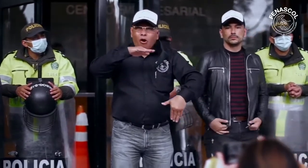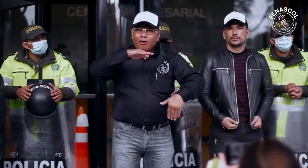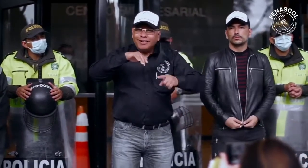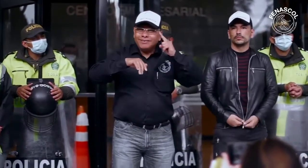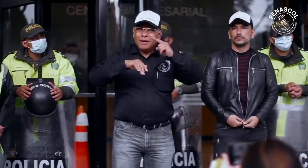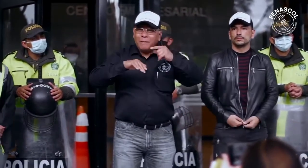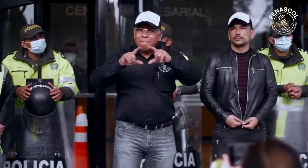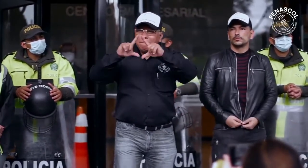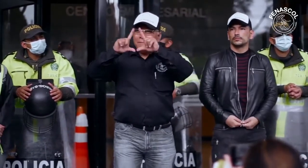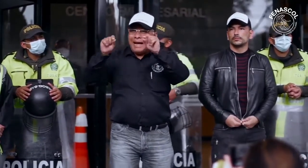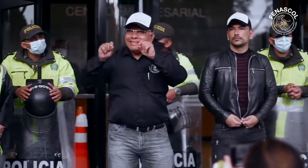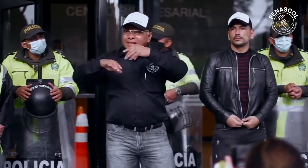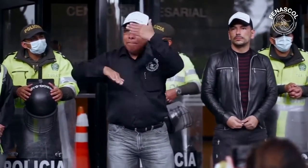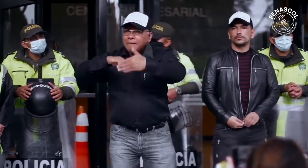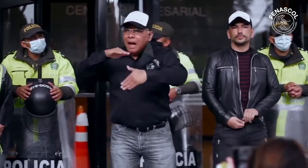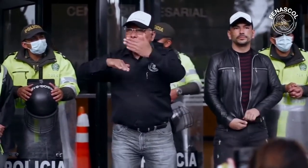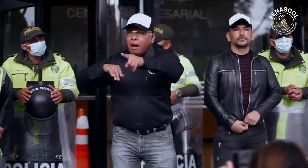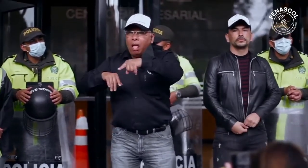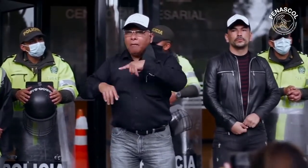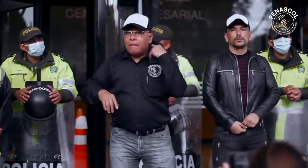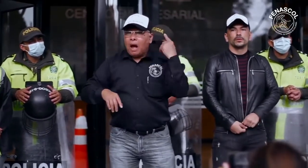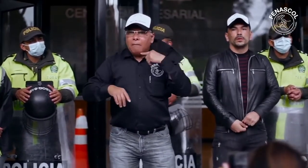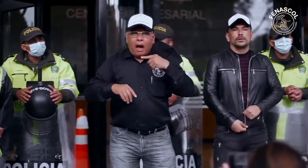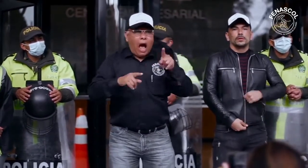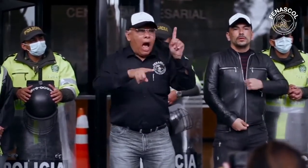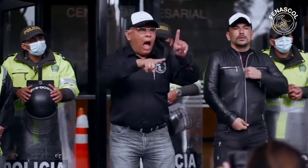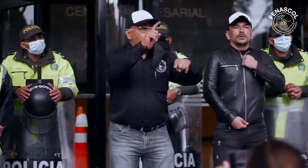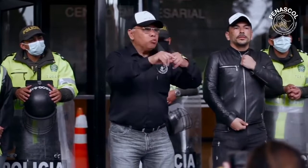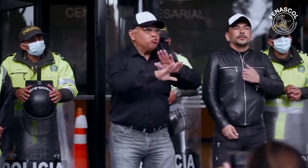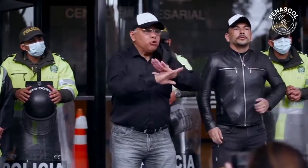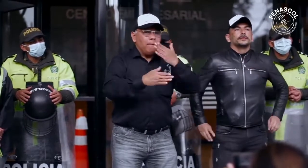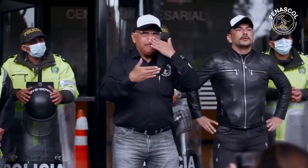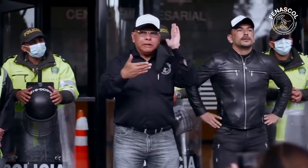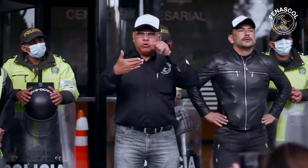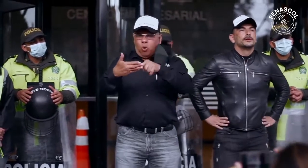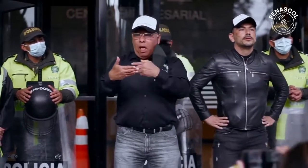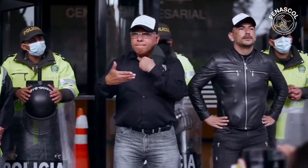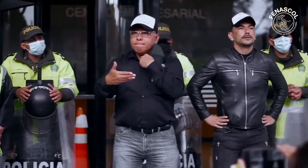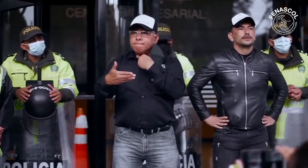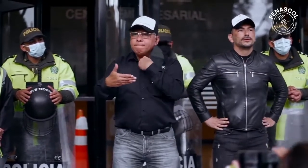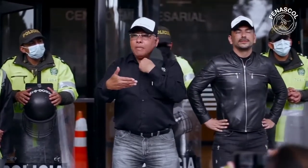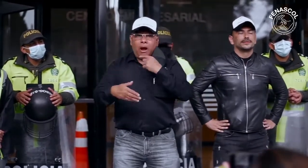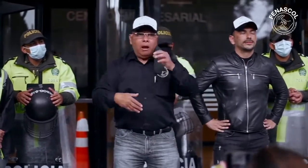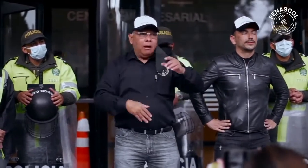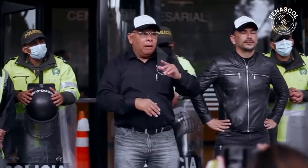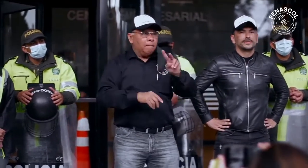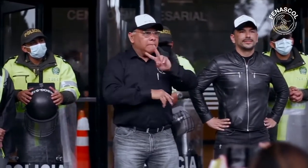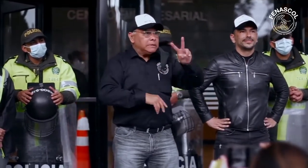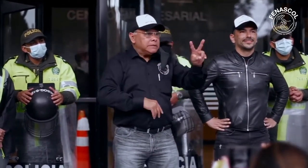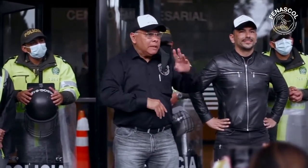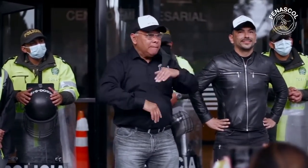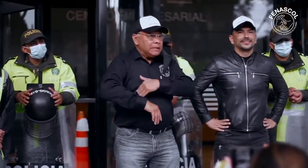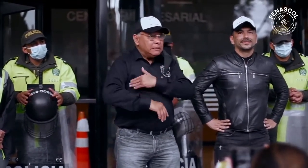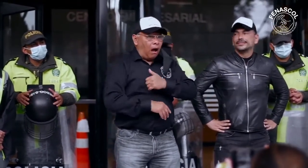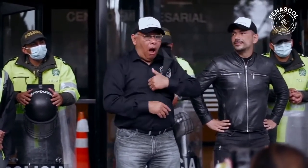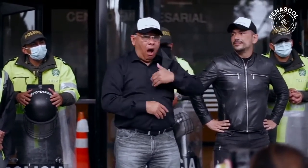vencer estas licencias de conducción y que no se iban a poder renovar o de que algunas ya se